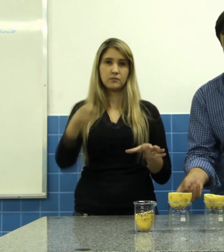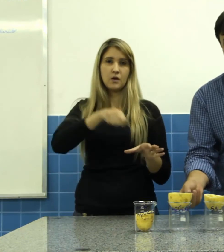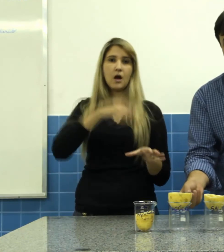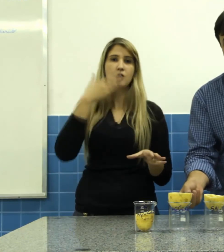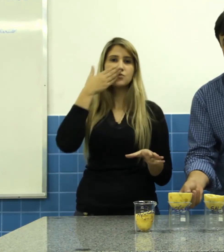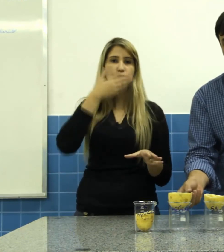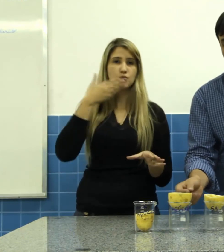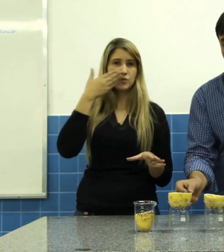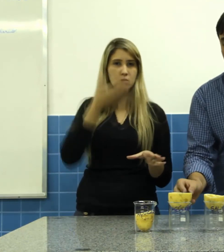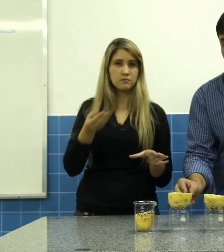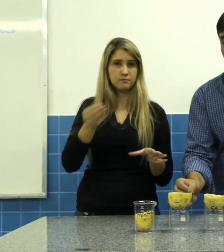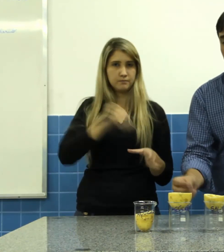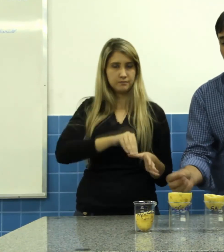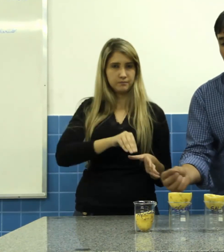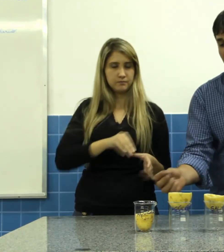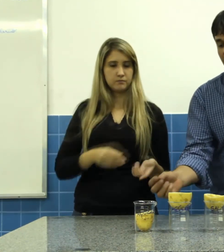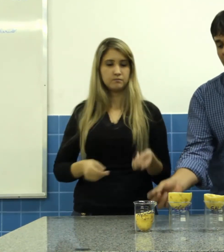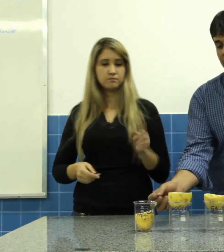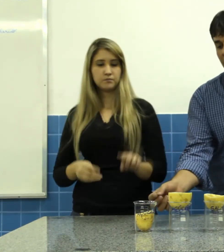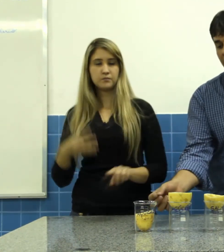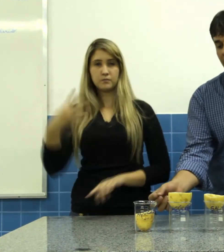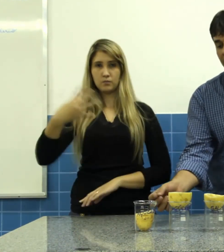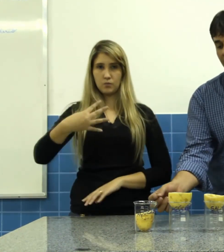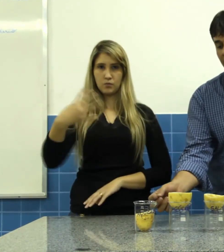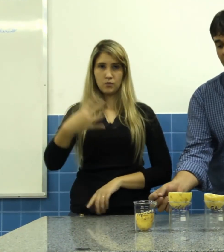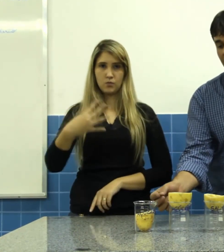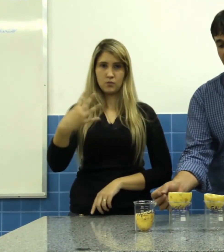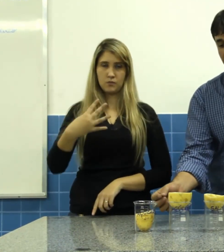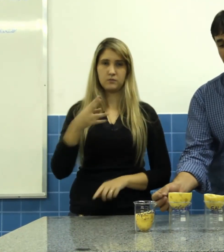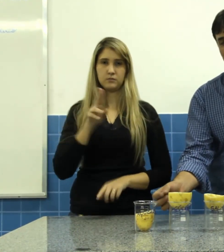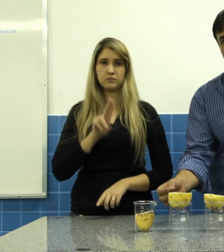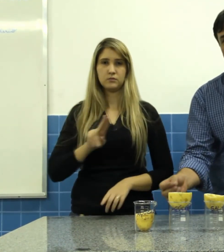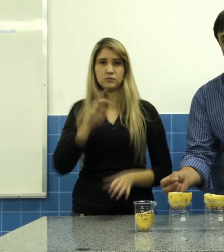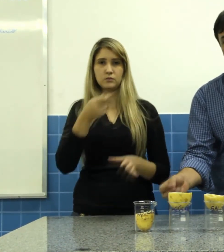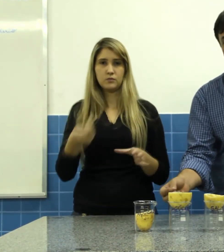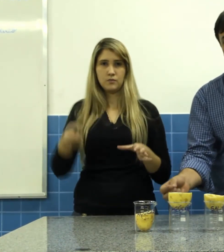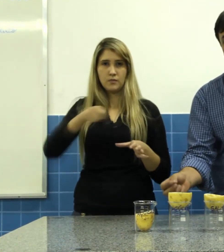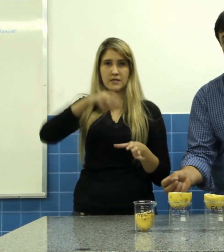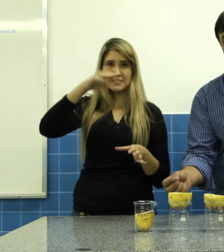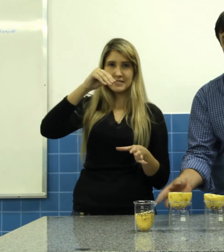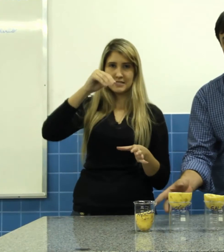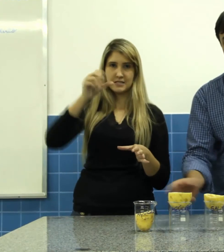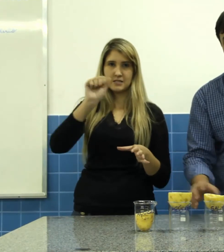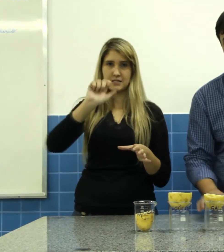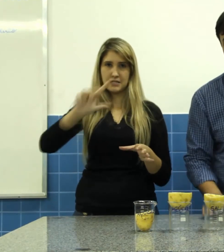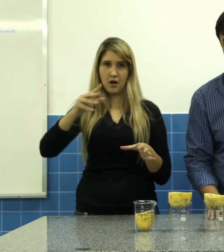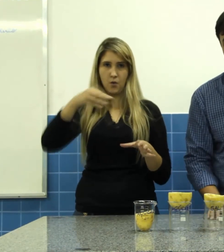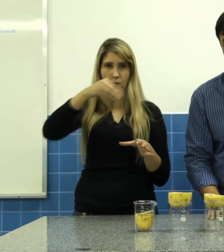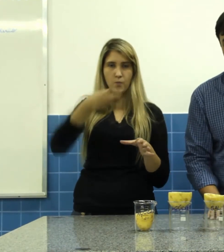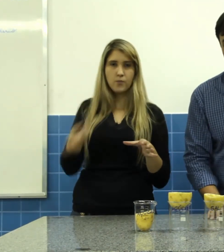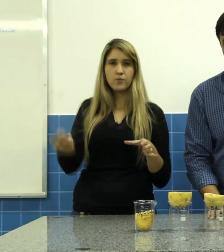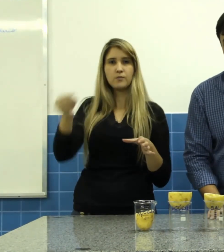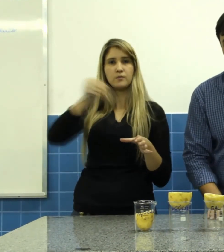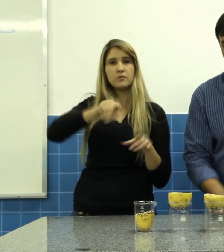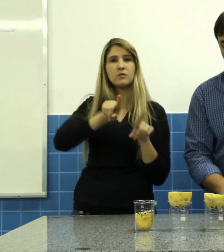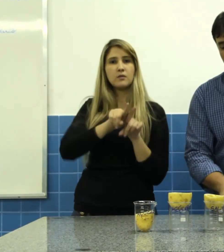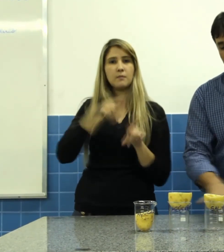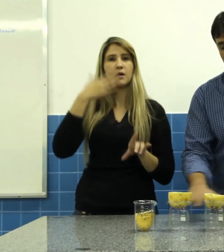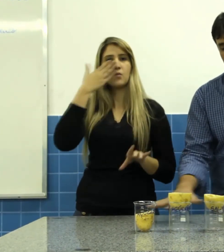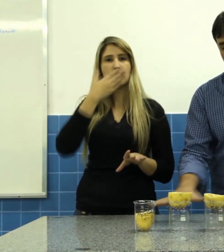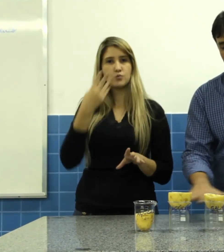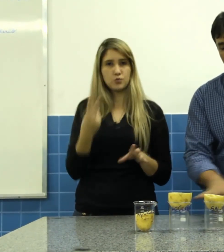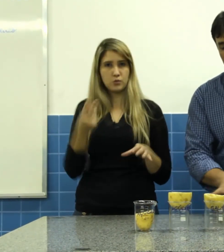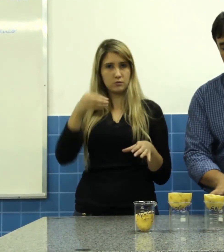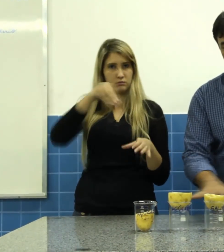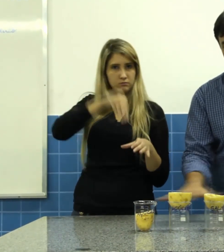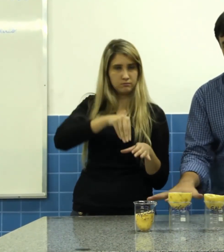adicionamos açúcar e numa quarta condição experimental, adicionamos sal e açúcar. Então,